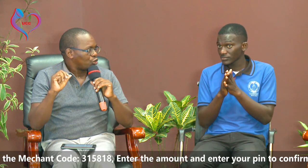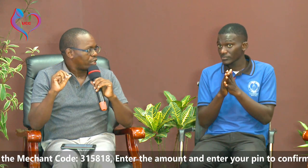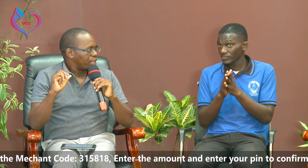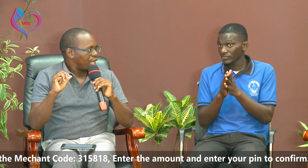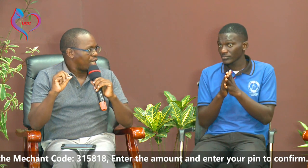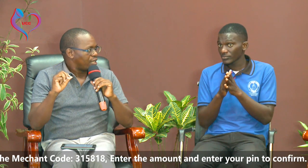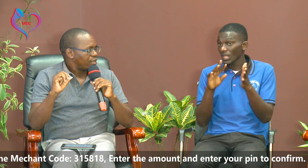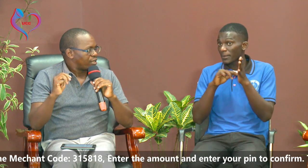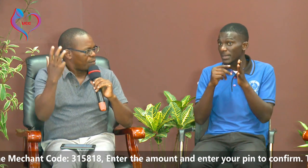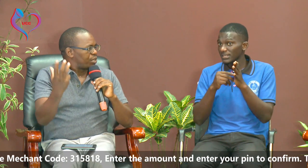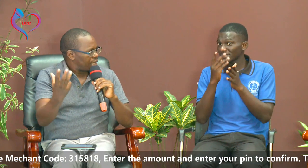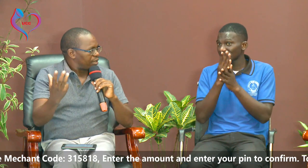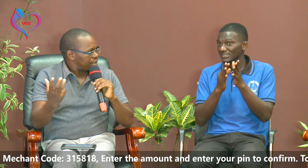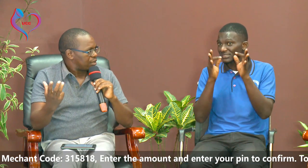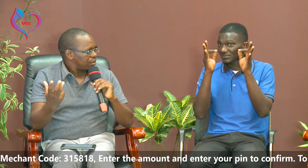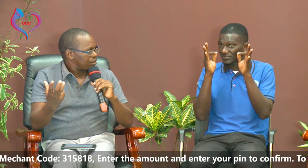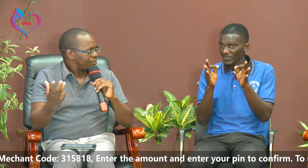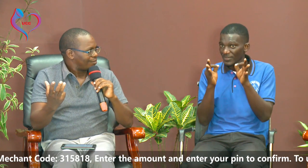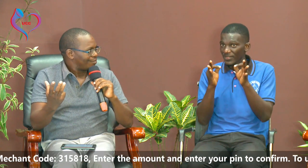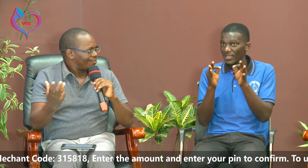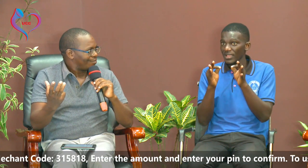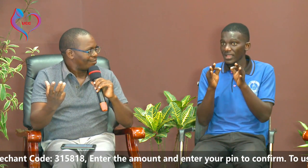ekintu ekina substance